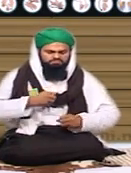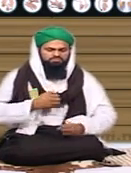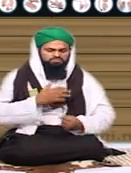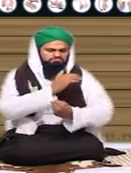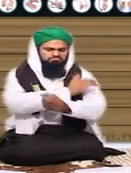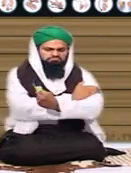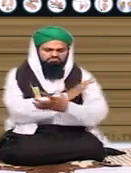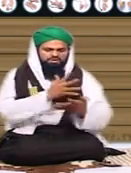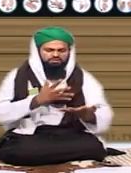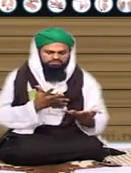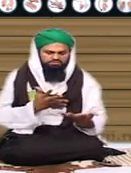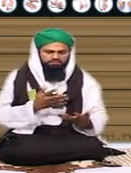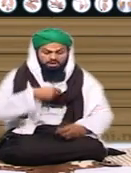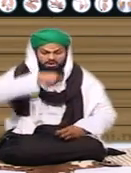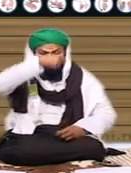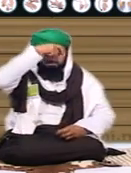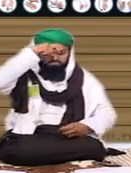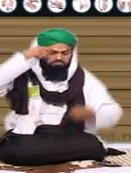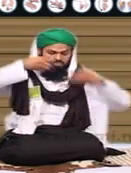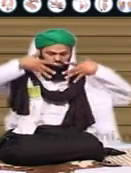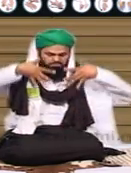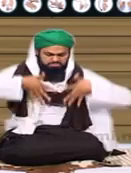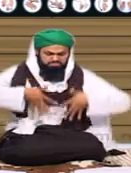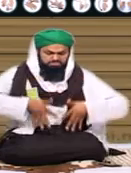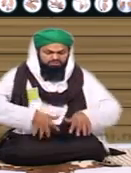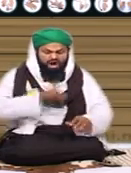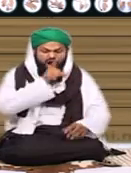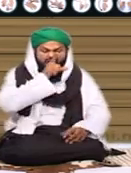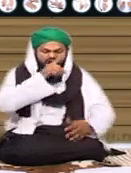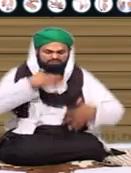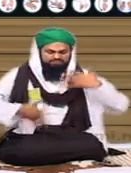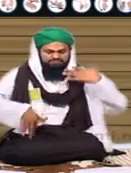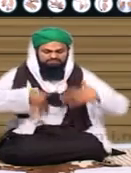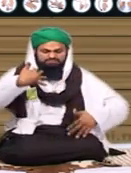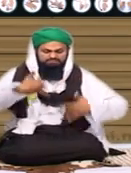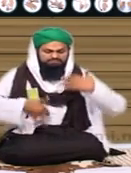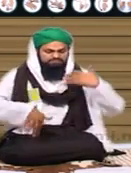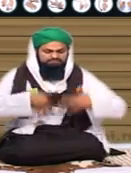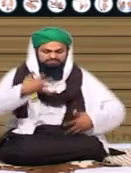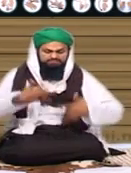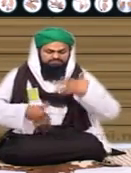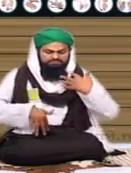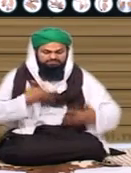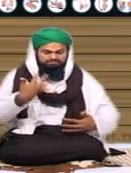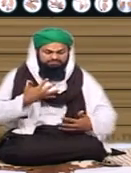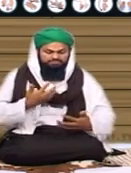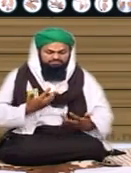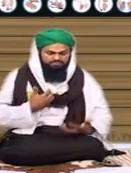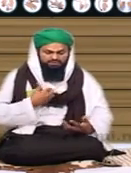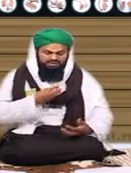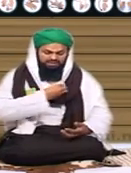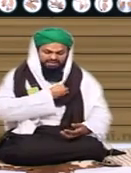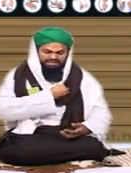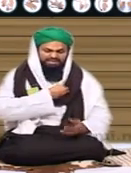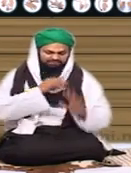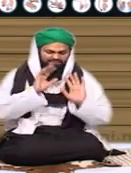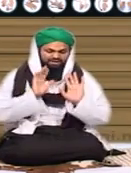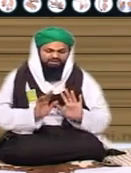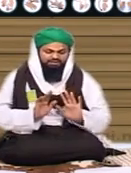یا مجھ میں برداشت نہیں قوت کی گرمی, مجھے پسینے آ رہے ہیں, مجھے تپش لگ رہی ہے, اور مجھے محسوس ہو رہا ہے کہ مجھے گرمی